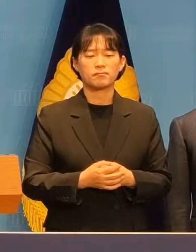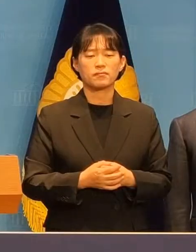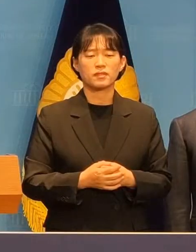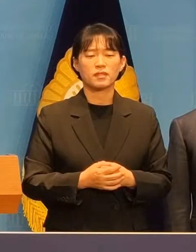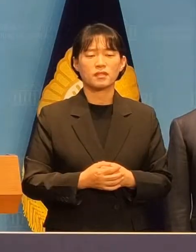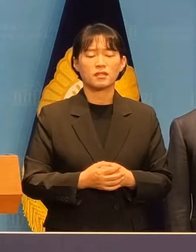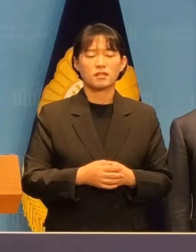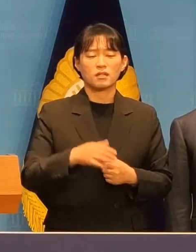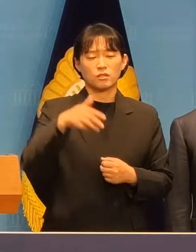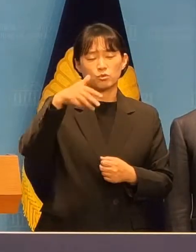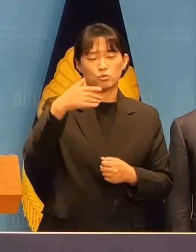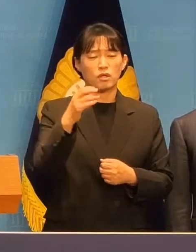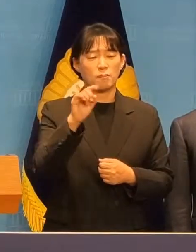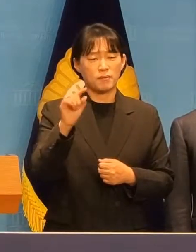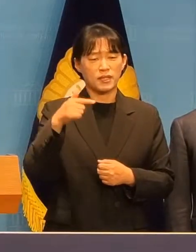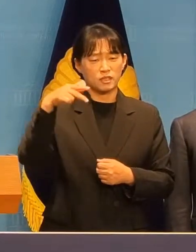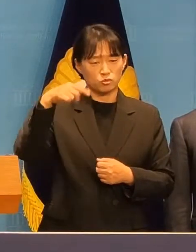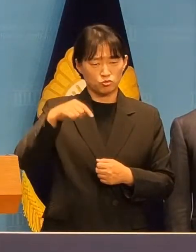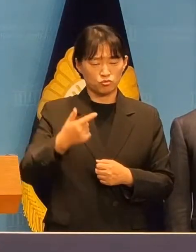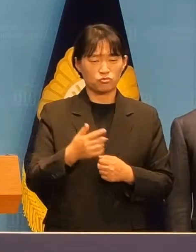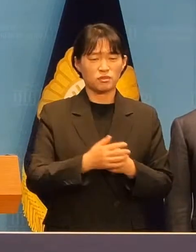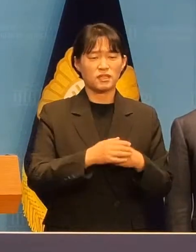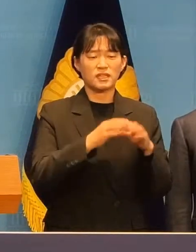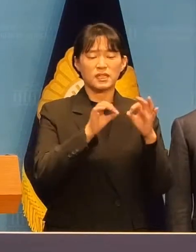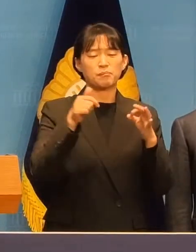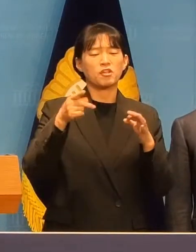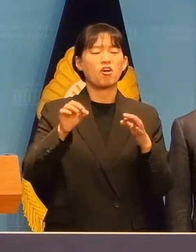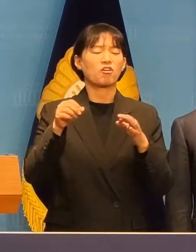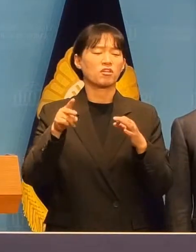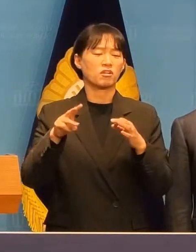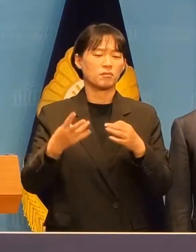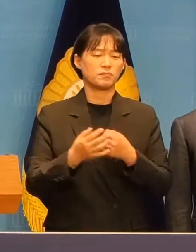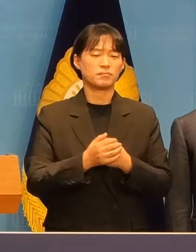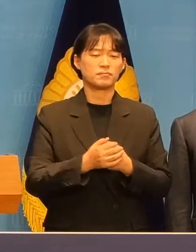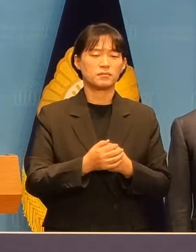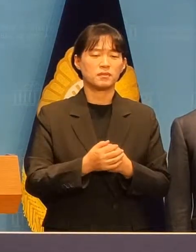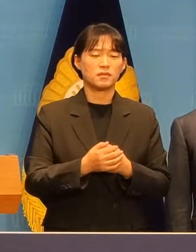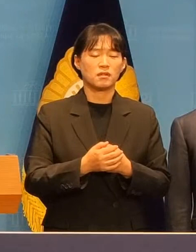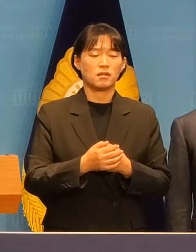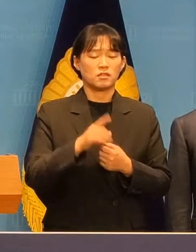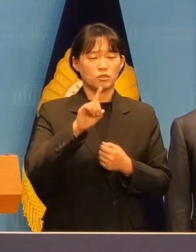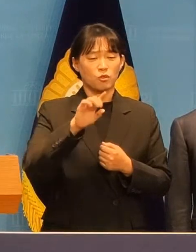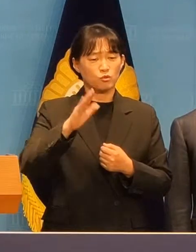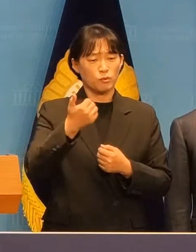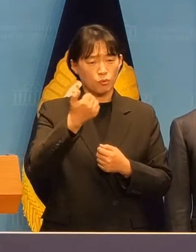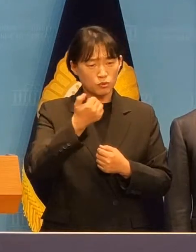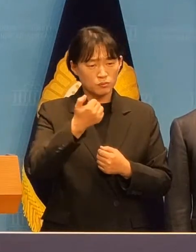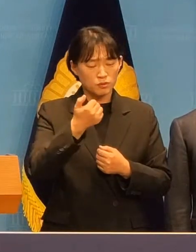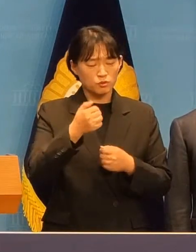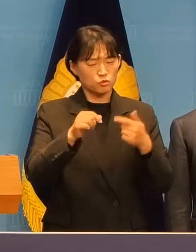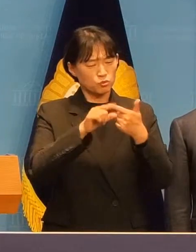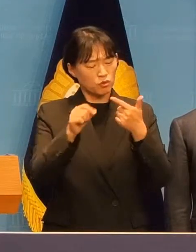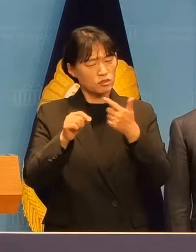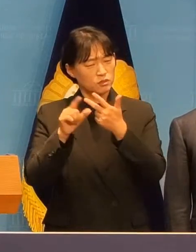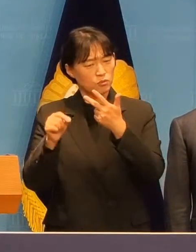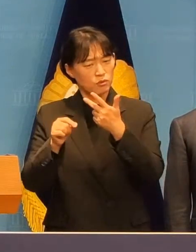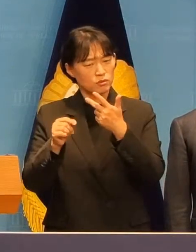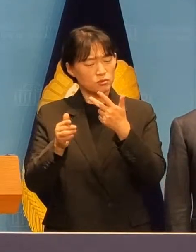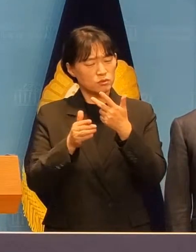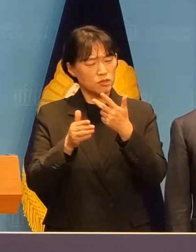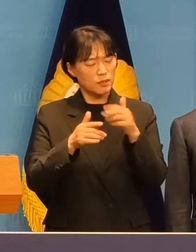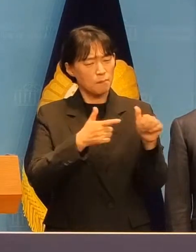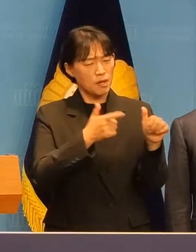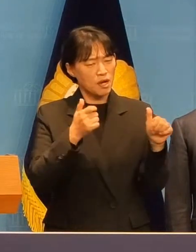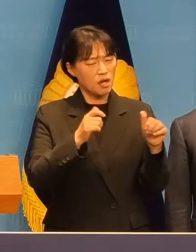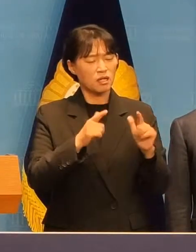고 최만수님과 고 김경렬님은 1950년 6월에서 7월쯤 형무소에서 수감 중 군경에 의해